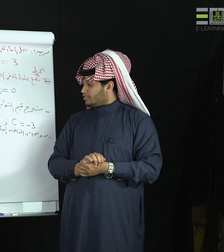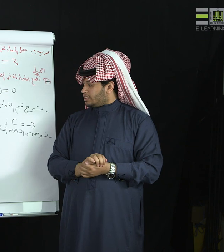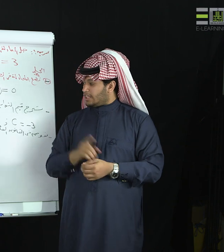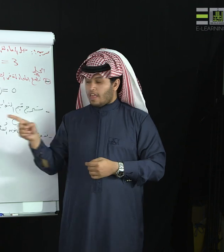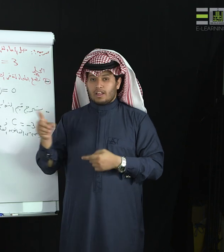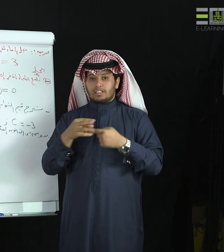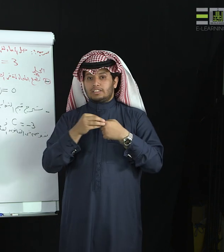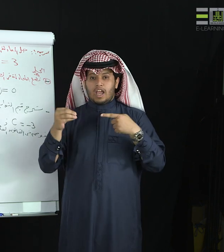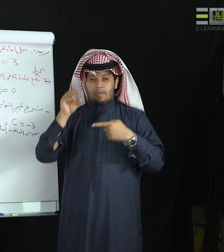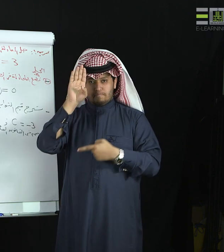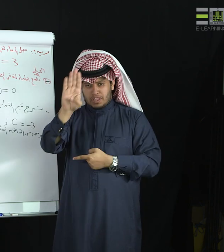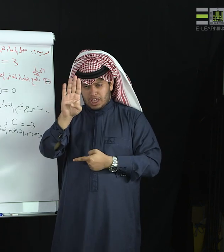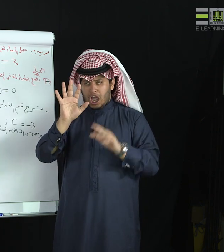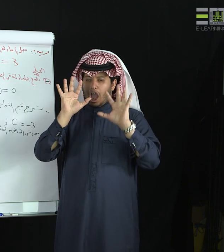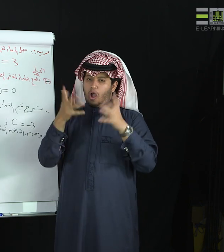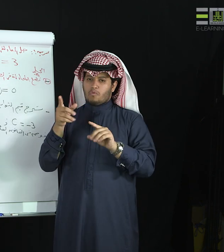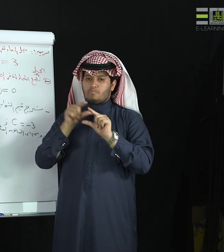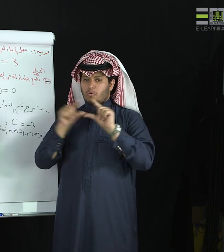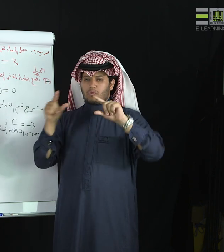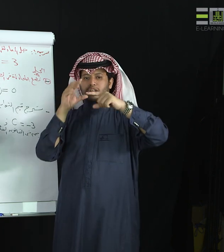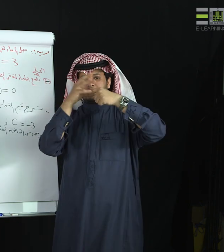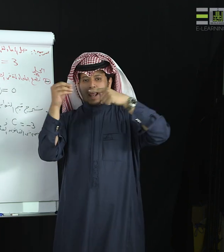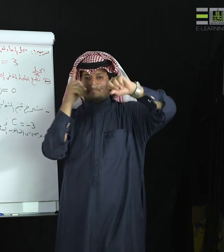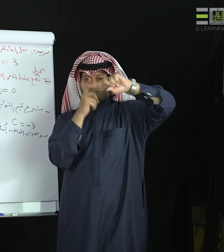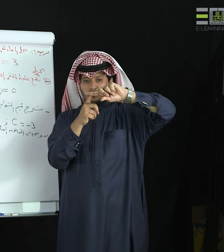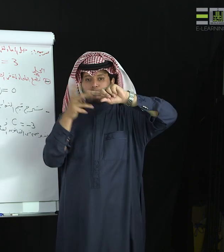سالب بي سالب او موجب جذر